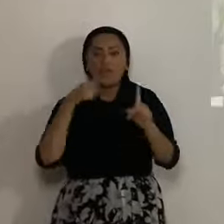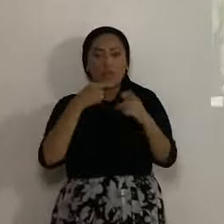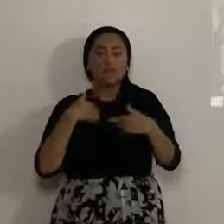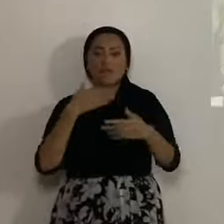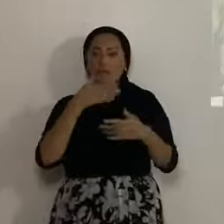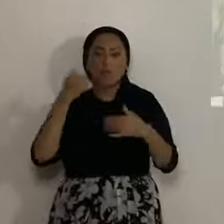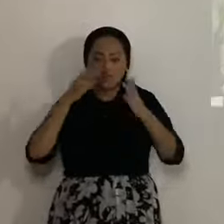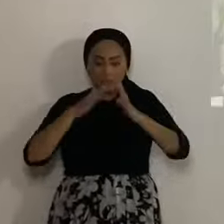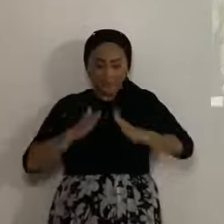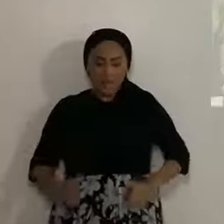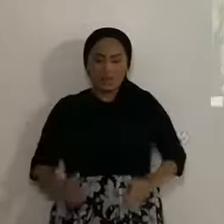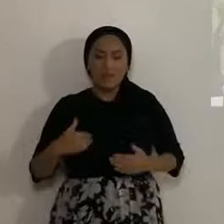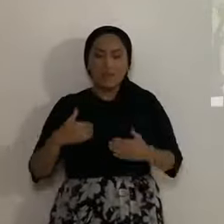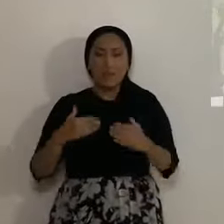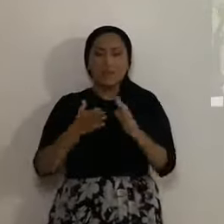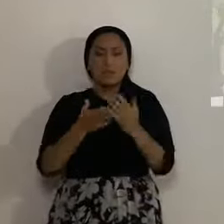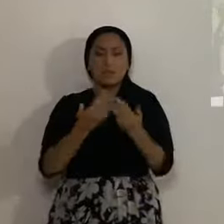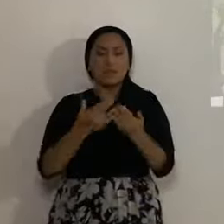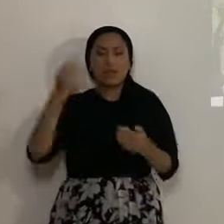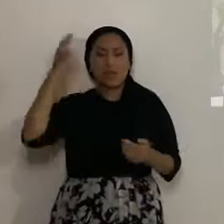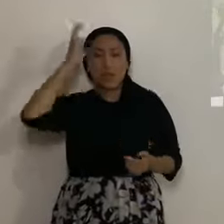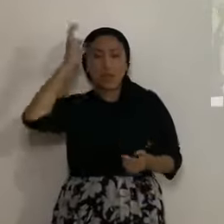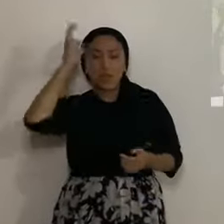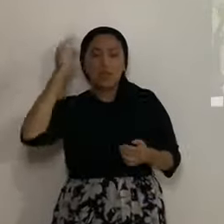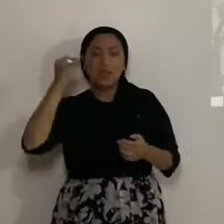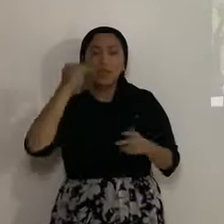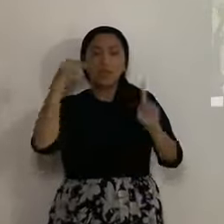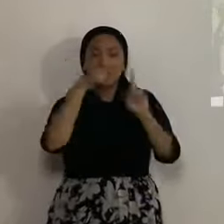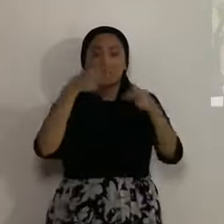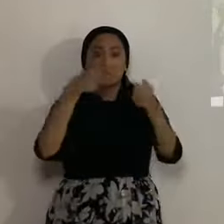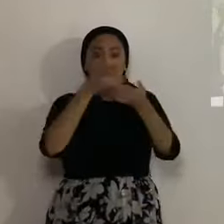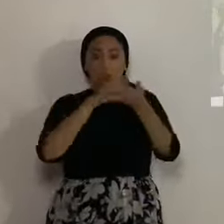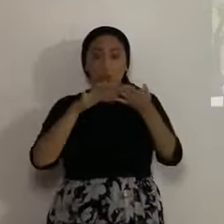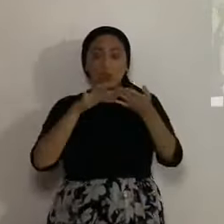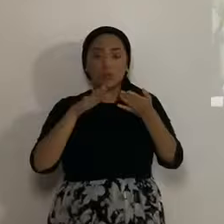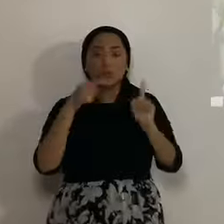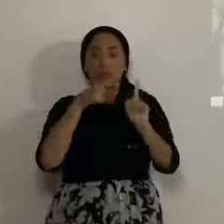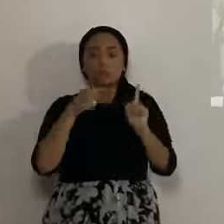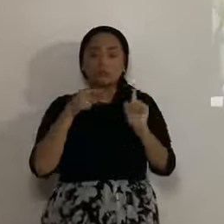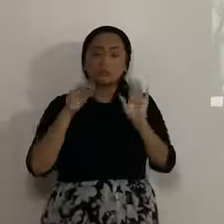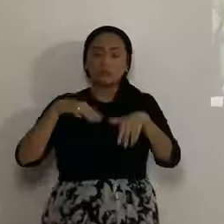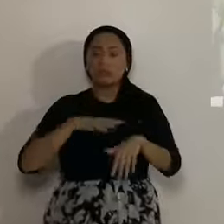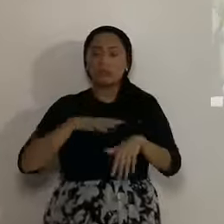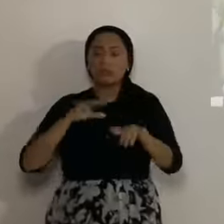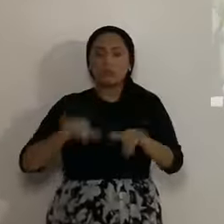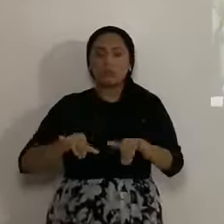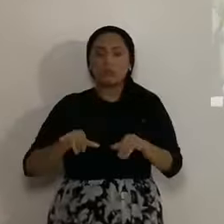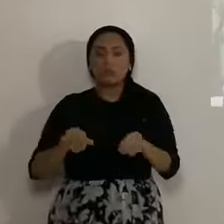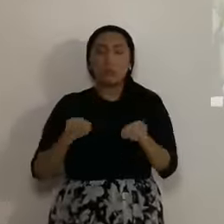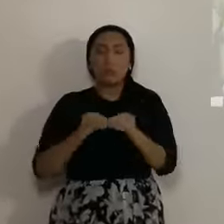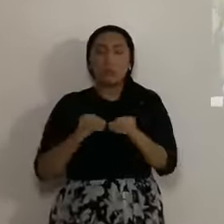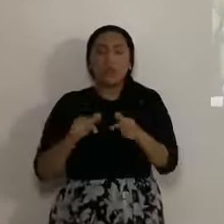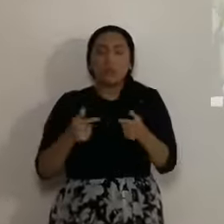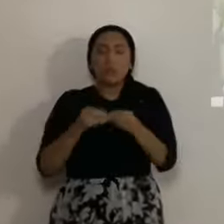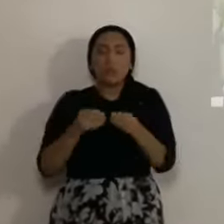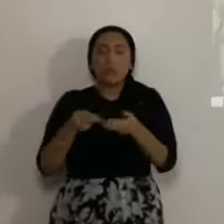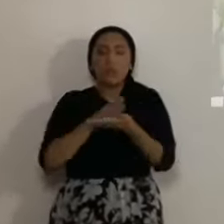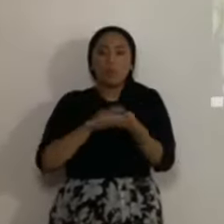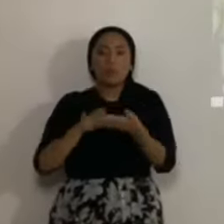mejor cuerpo, tiene mejor pelo, tiene mejor esto, si es un santo, se va a mantener igual y mejor en santidad.